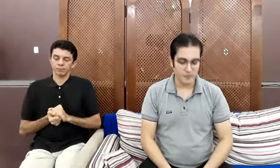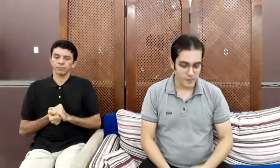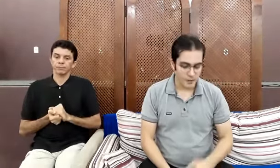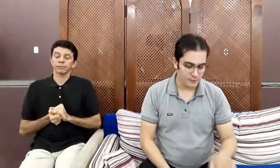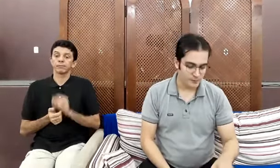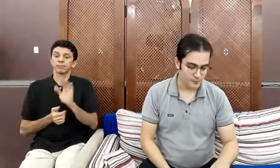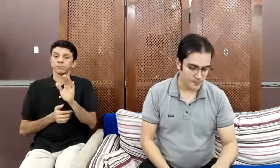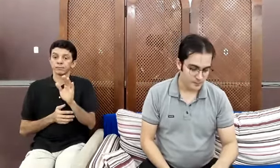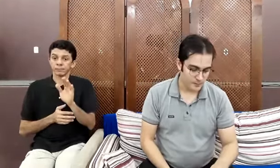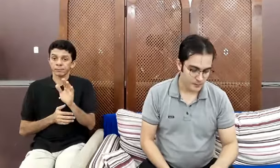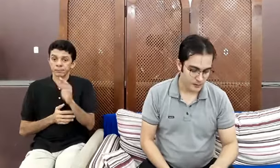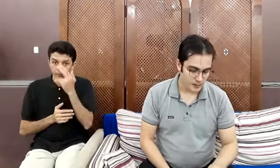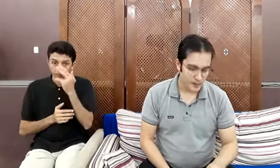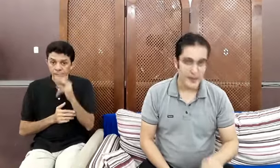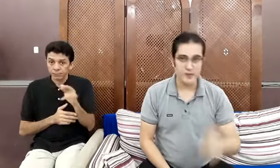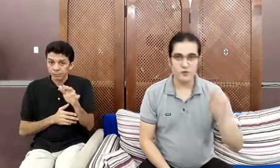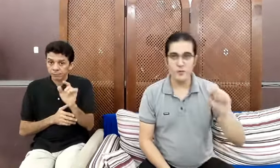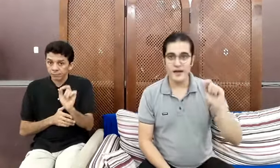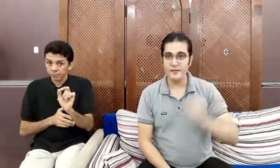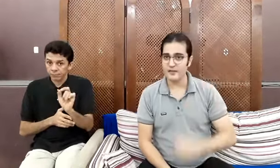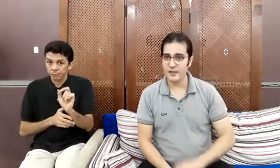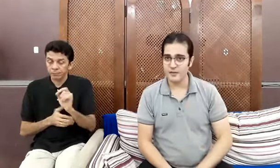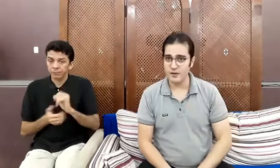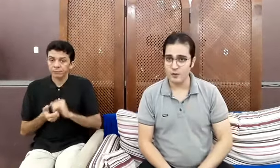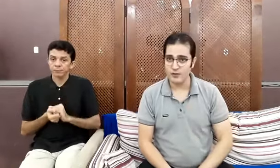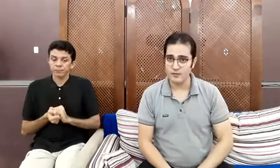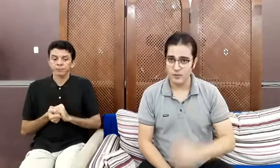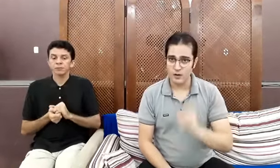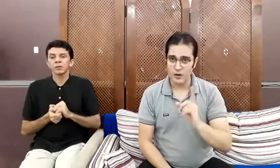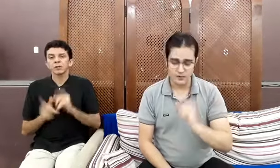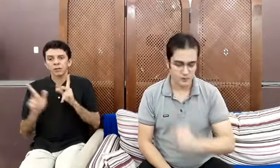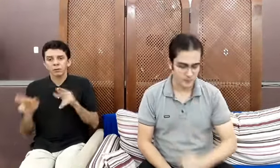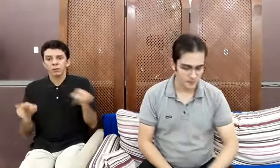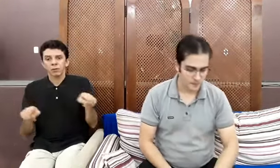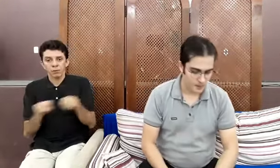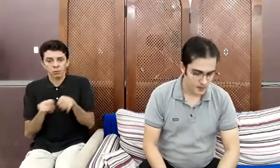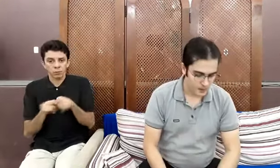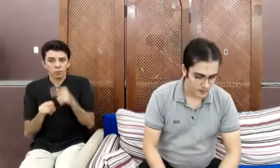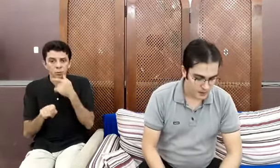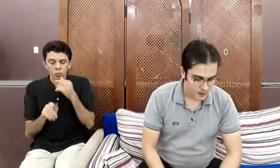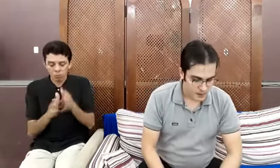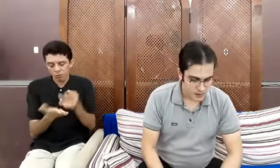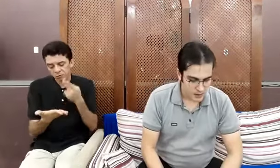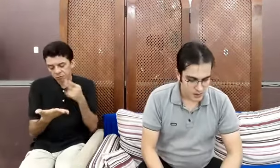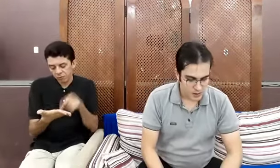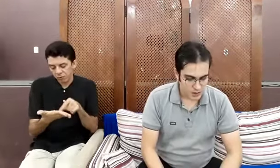Meus irmãos, esse homem aqui fazia a mesma coisa. Olha só,